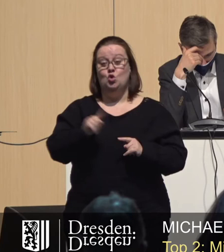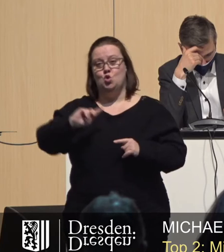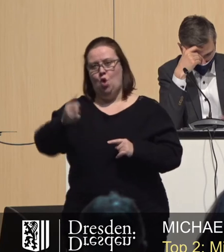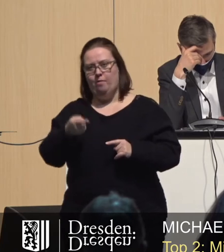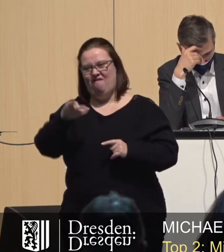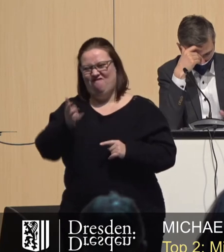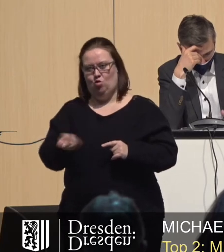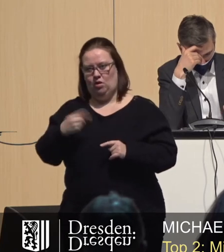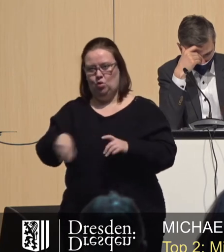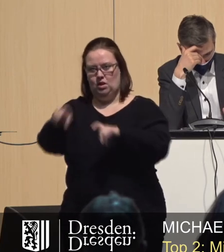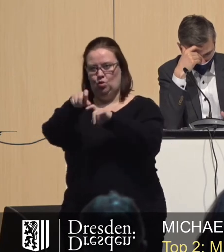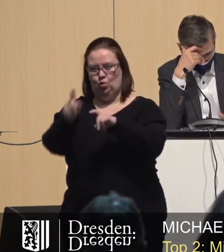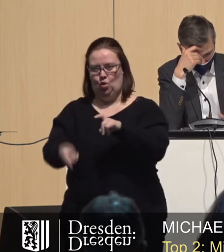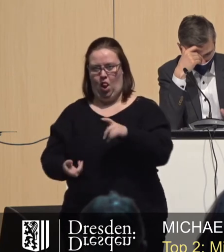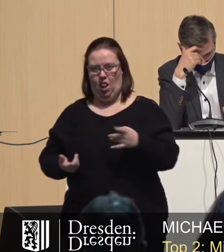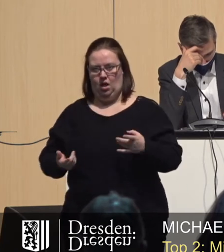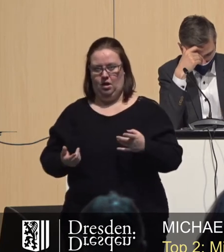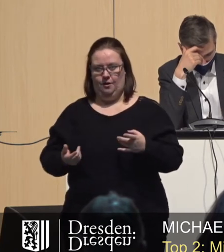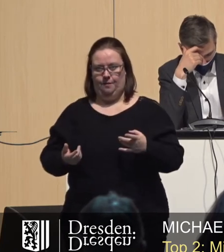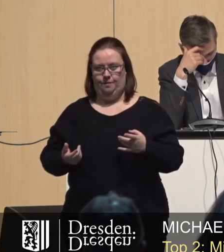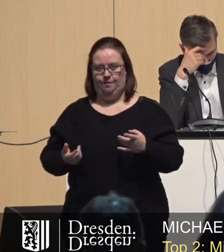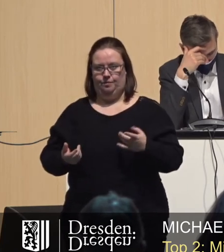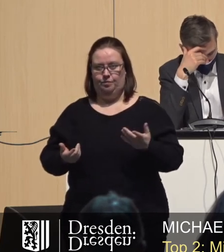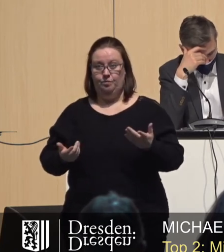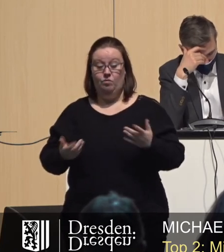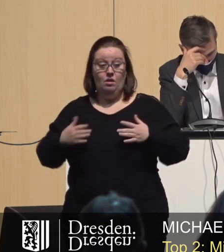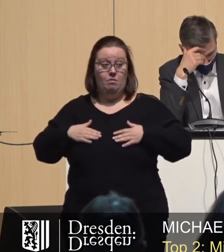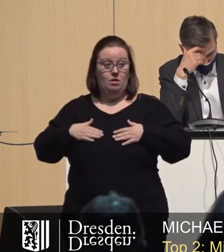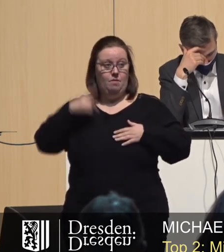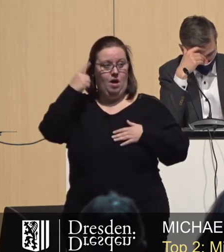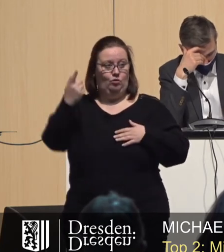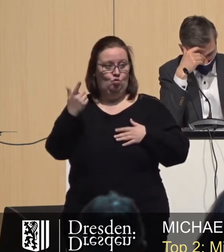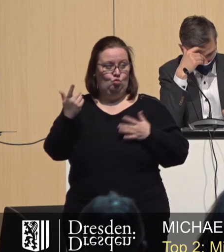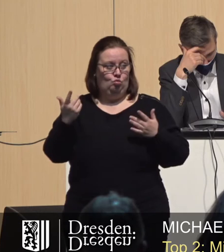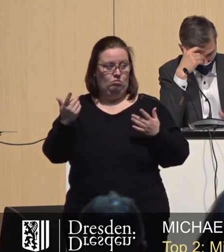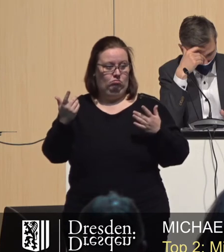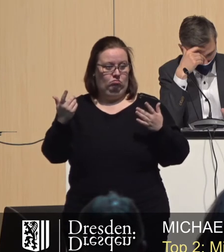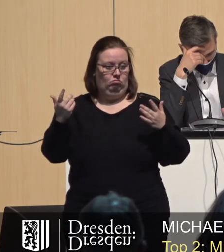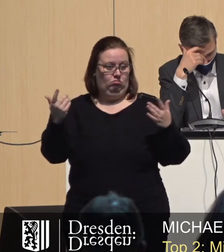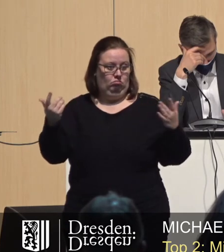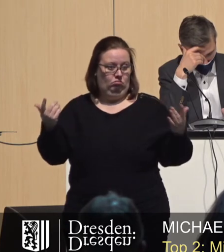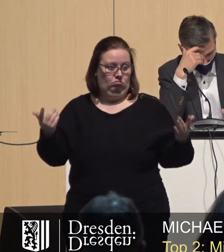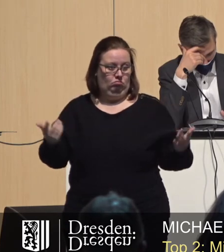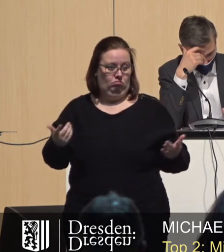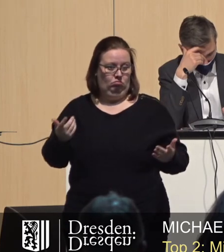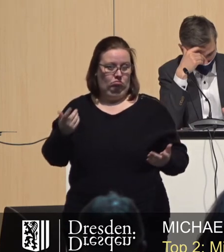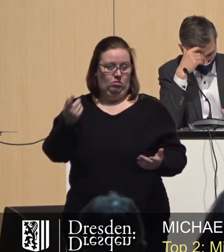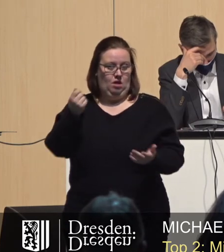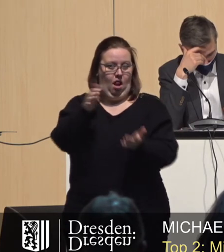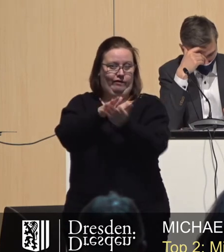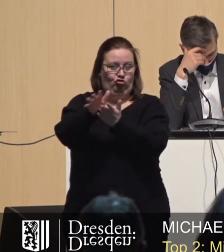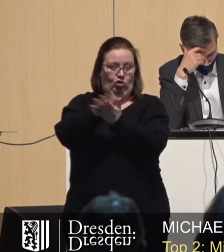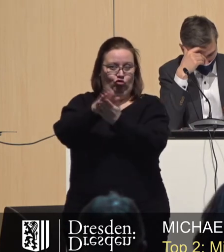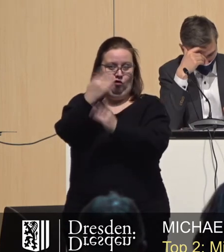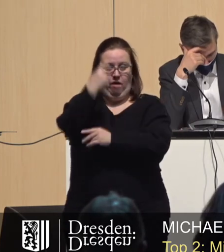nochmal 400.000 beschlossen werden sollen. Aus meiner Sicht ist das Geldverschwendung mit